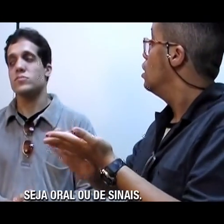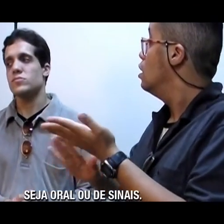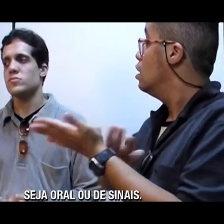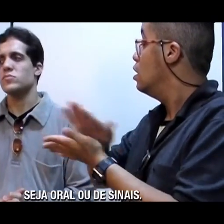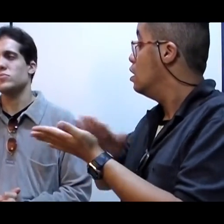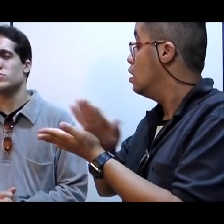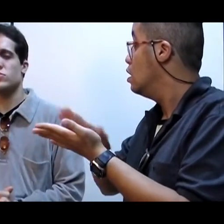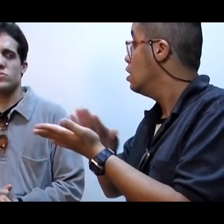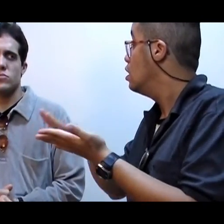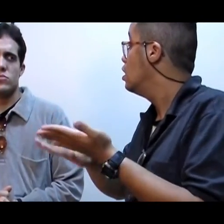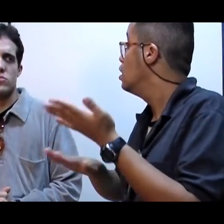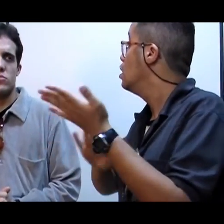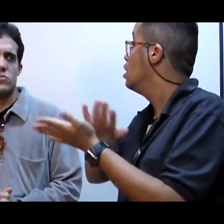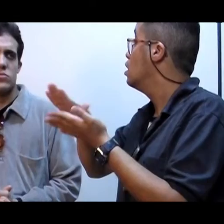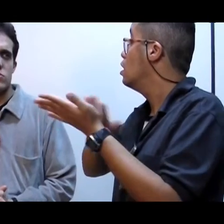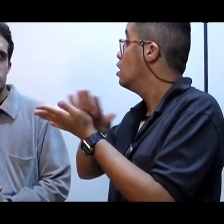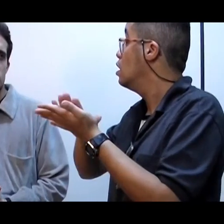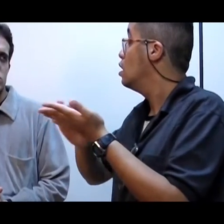de sinais.